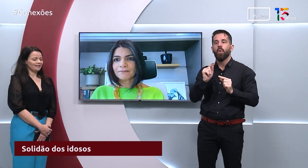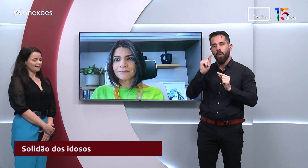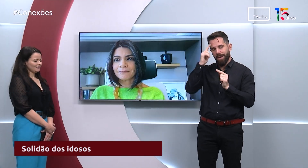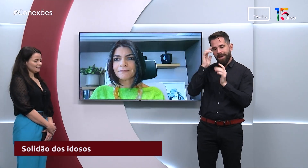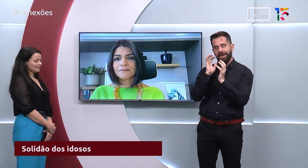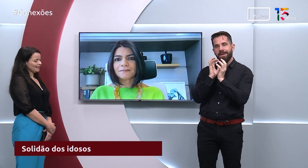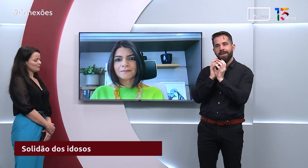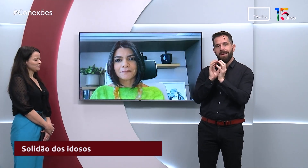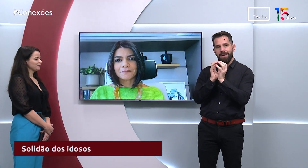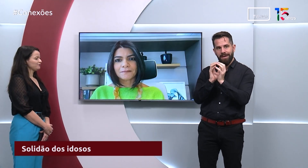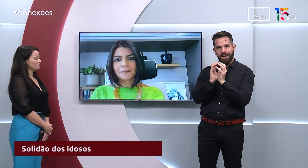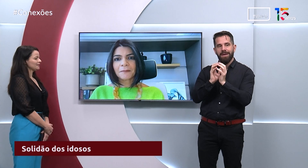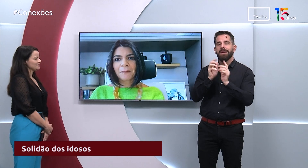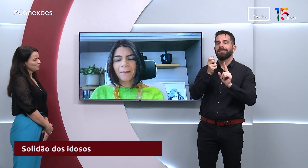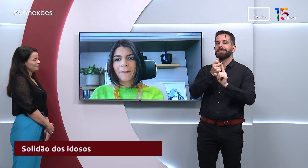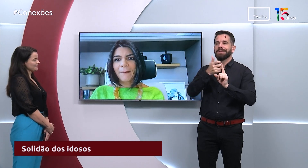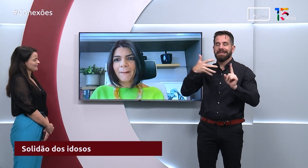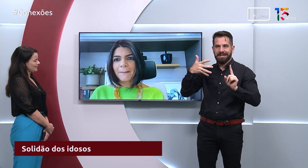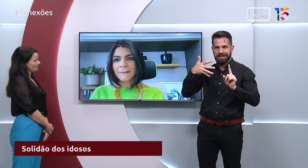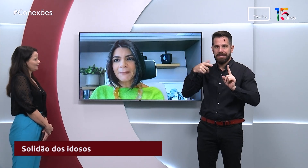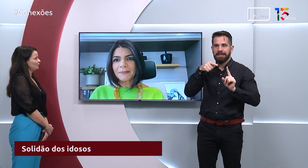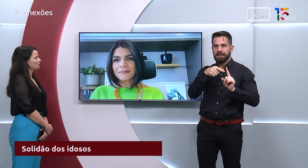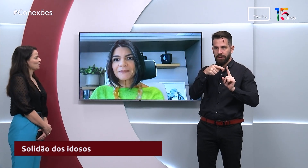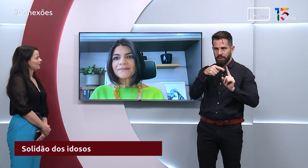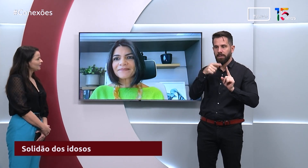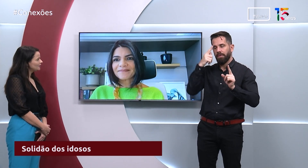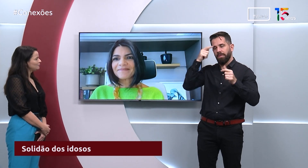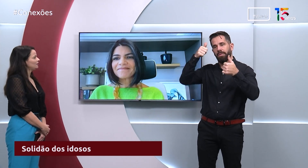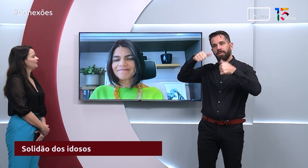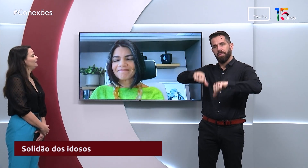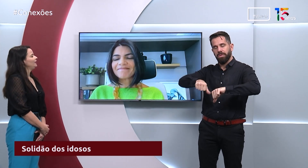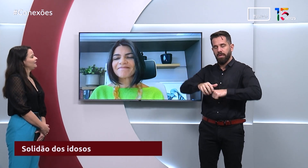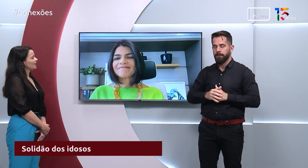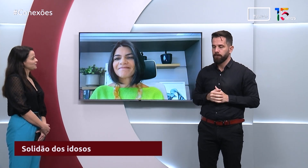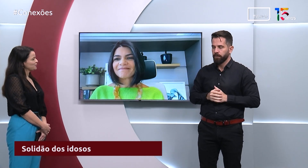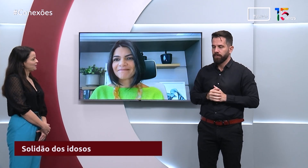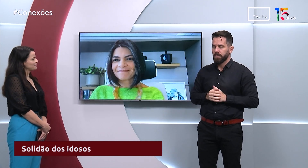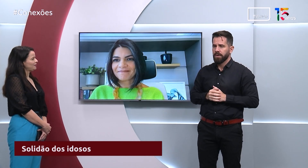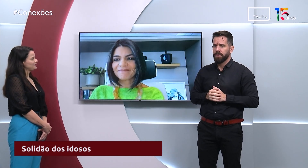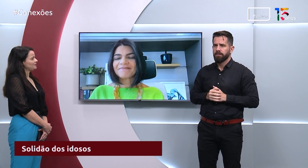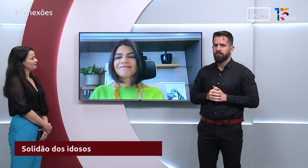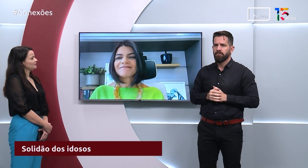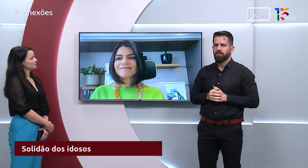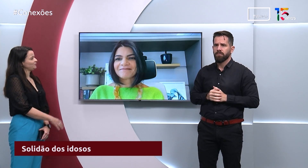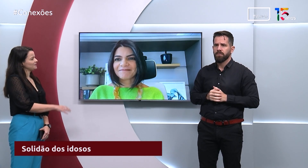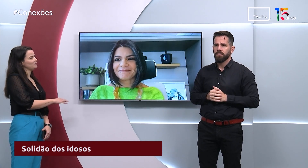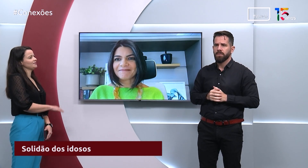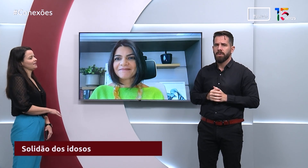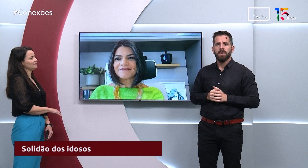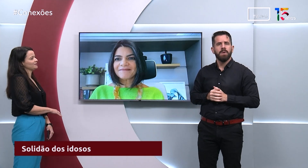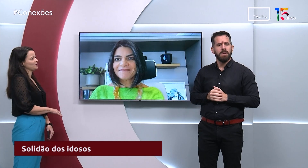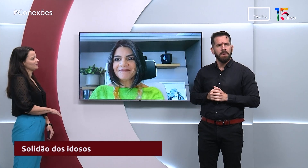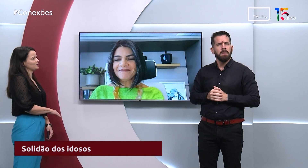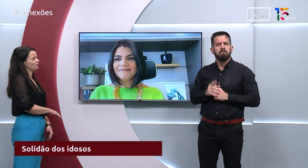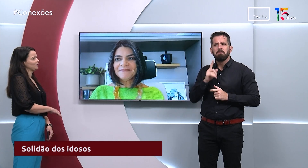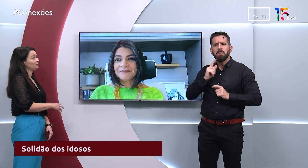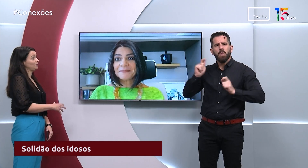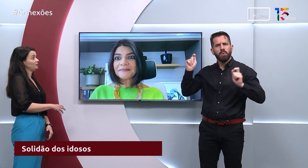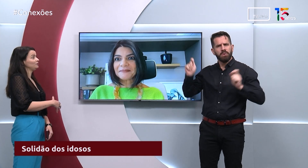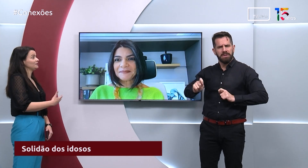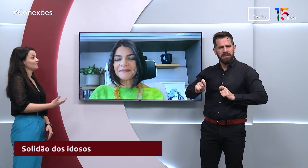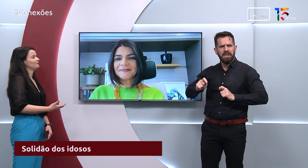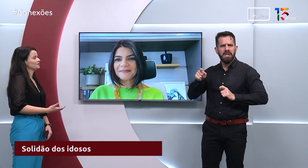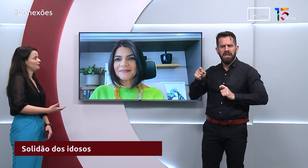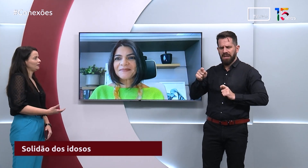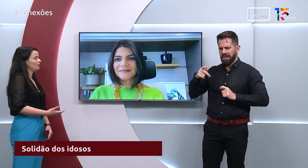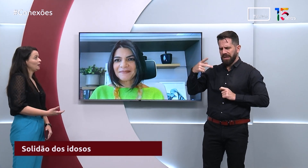finalizar, será que é possível o Brasil pensar num programa, em ações parecidas com desse ministério que a senhora citou, né, do Reino